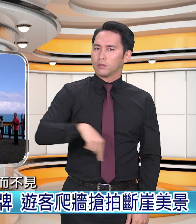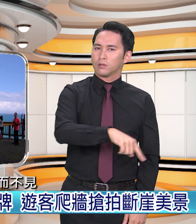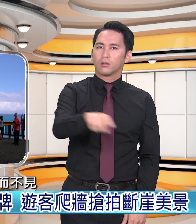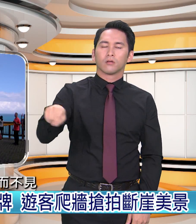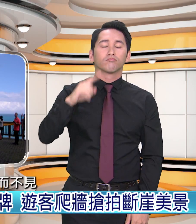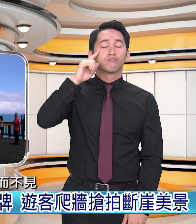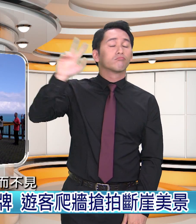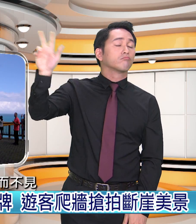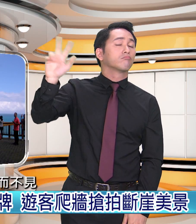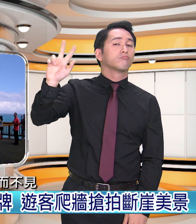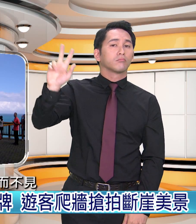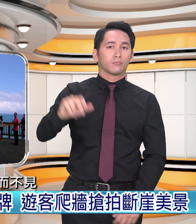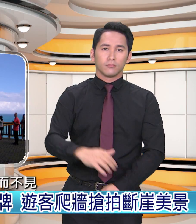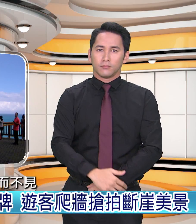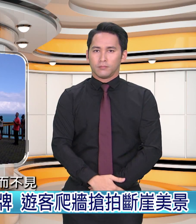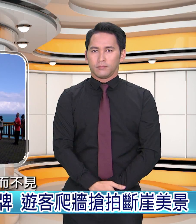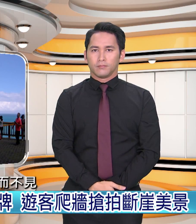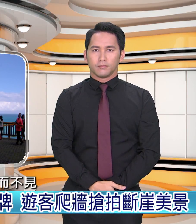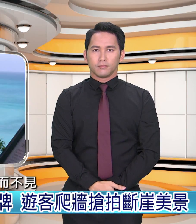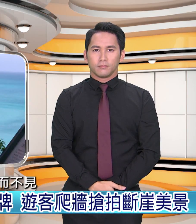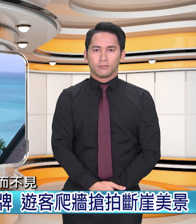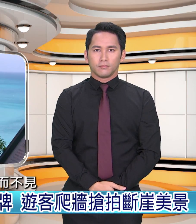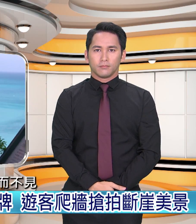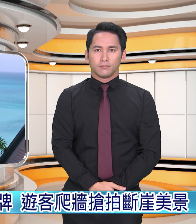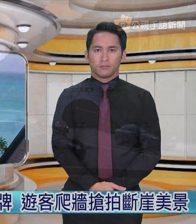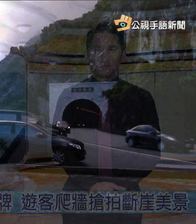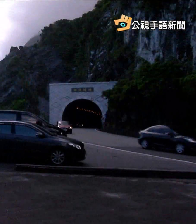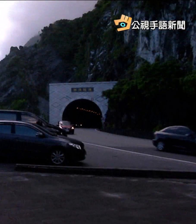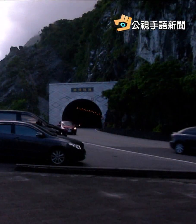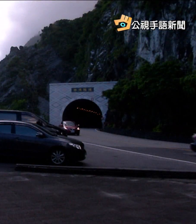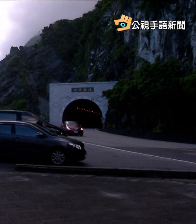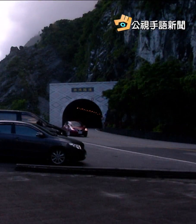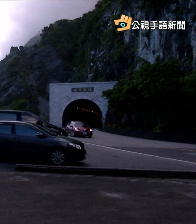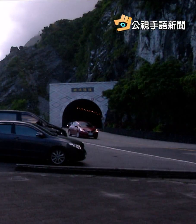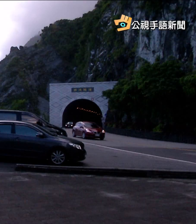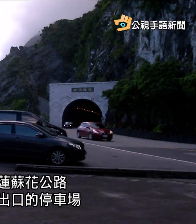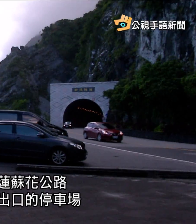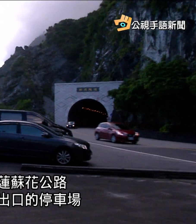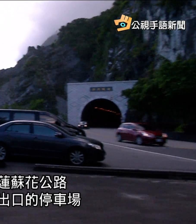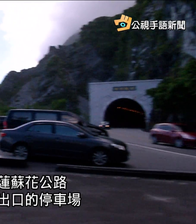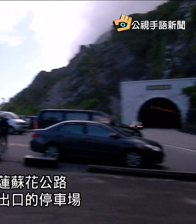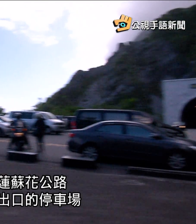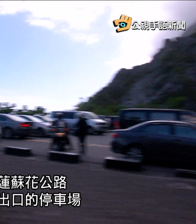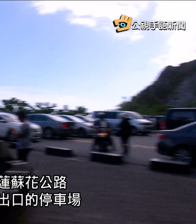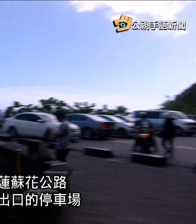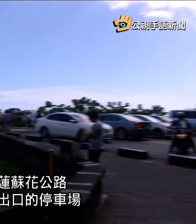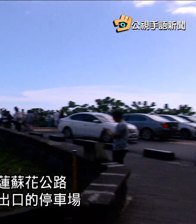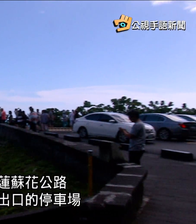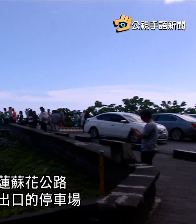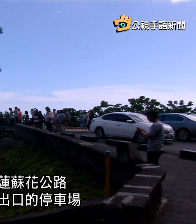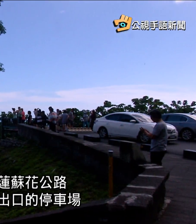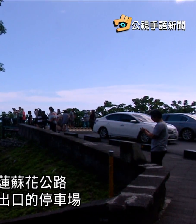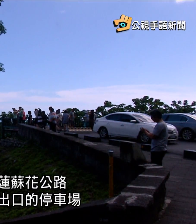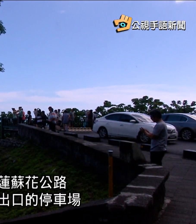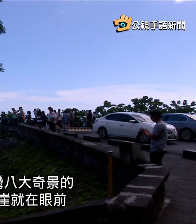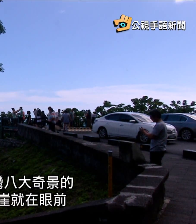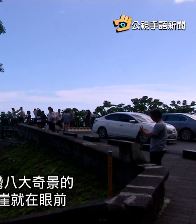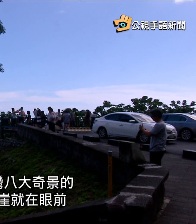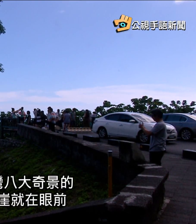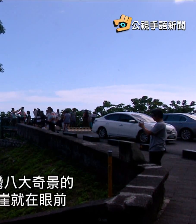有很多人都视而不见。 来到花莲苏花公路崇德隧道出口的停车场，堪称台湾八大奇